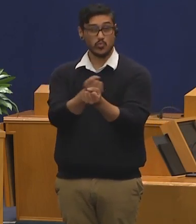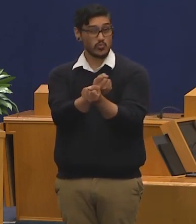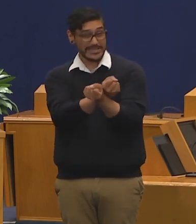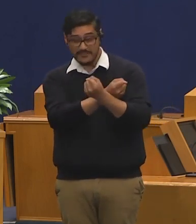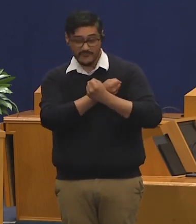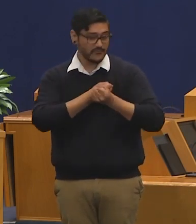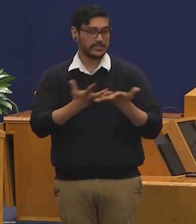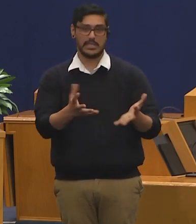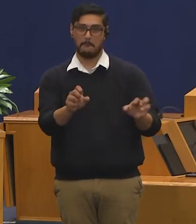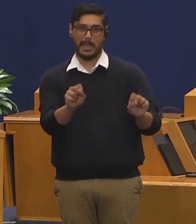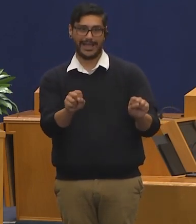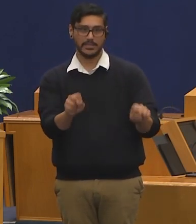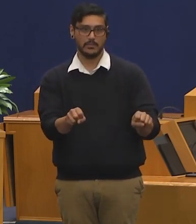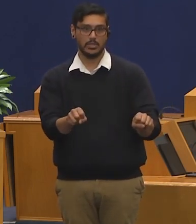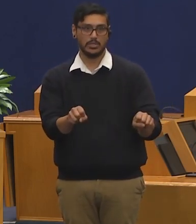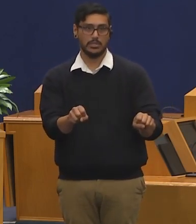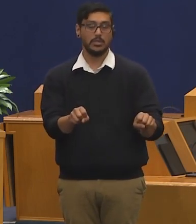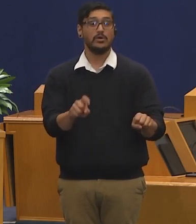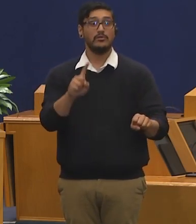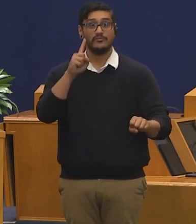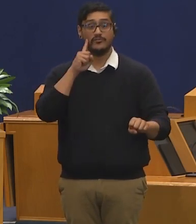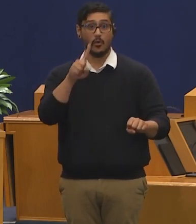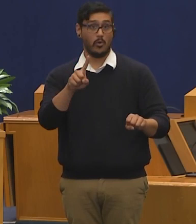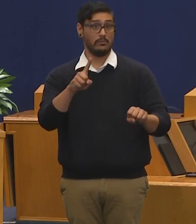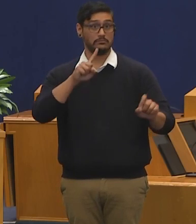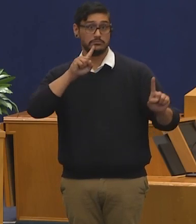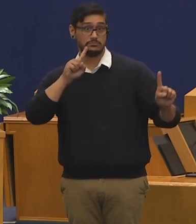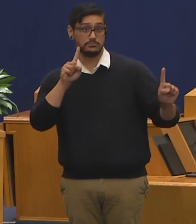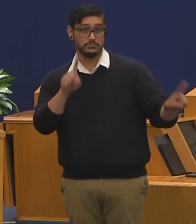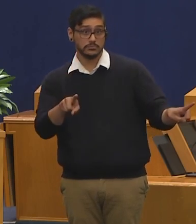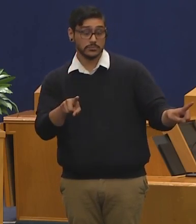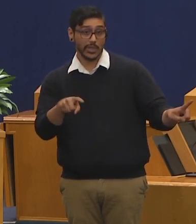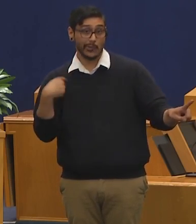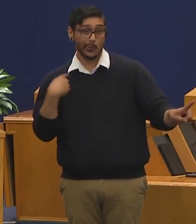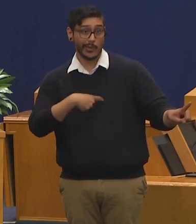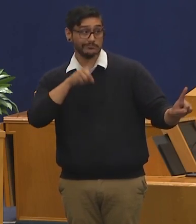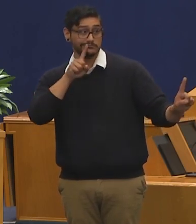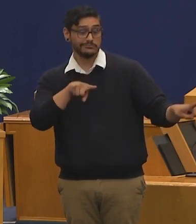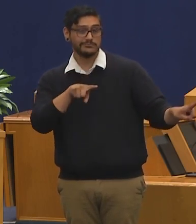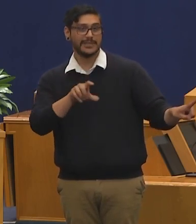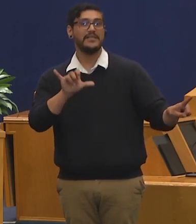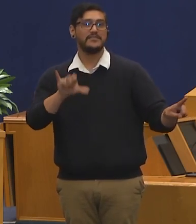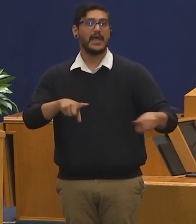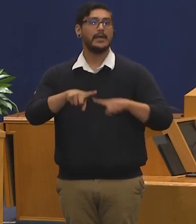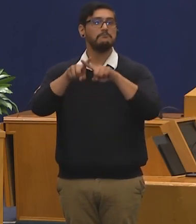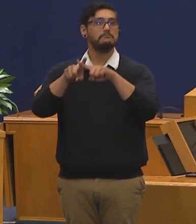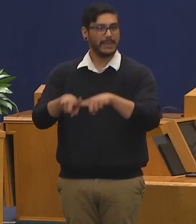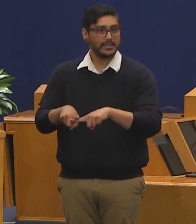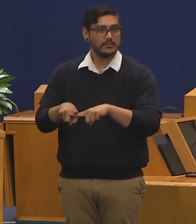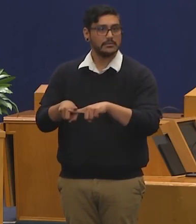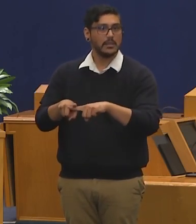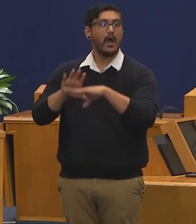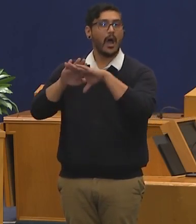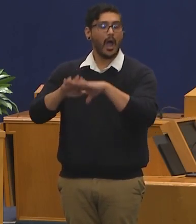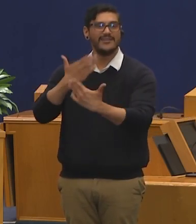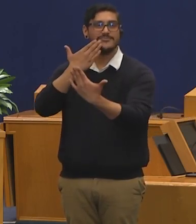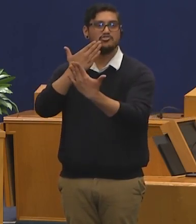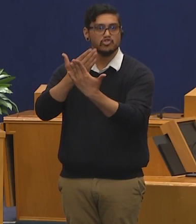que las recomendaciones y los directivos están basados en datos y